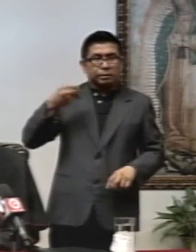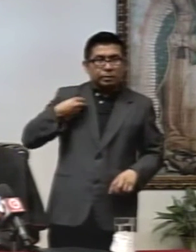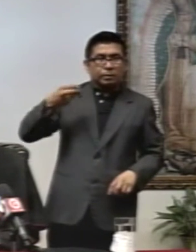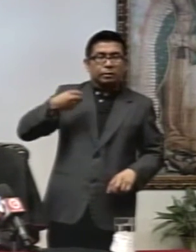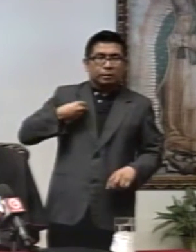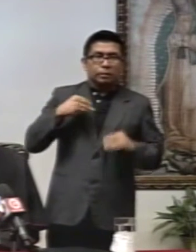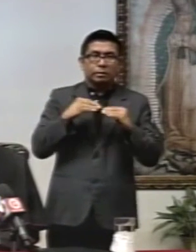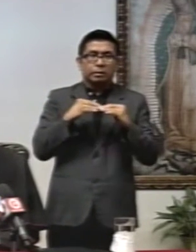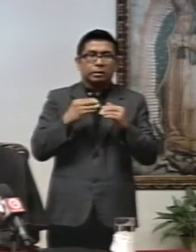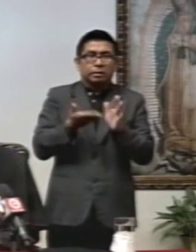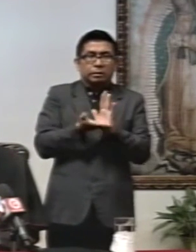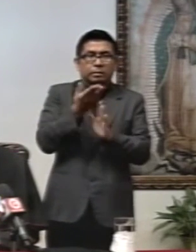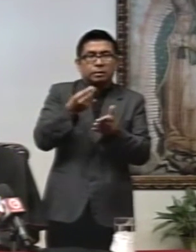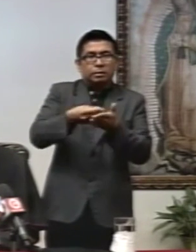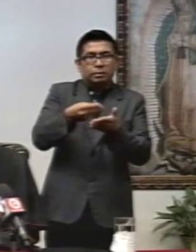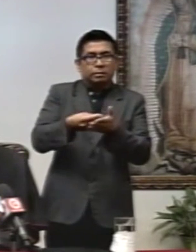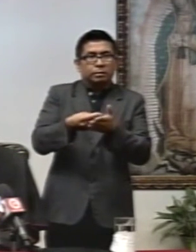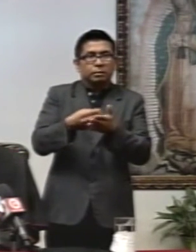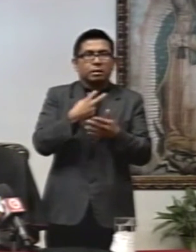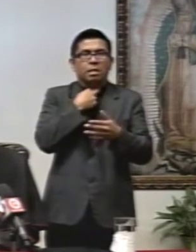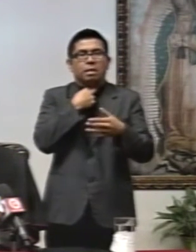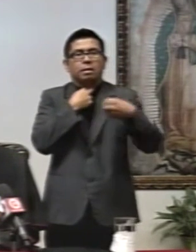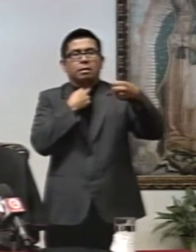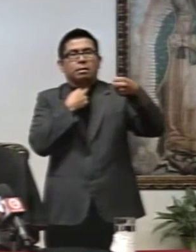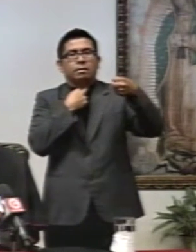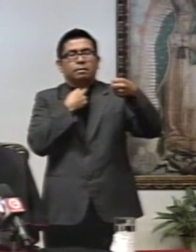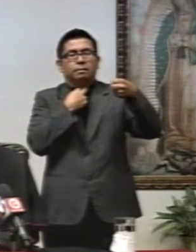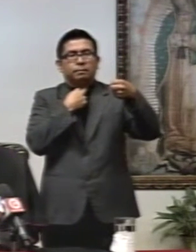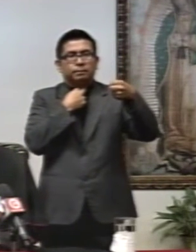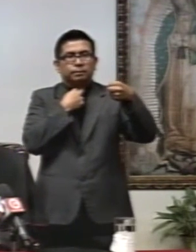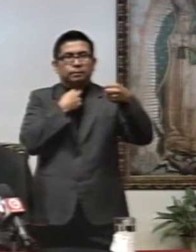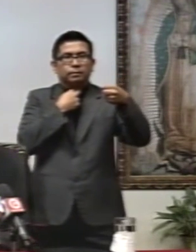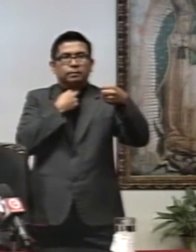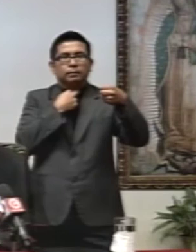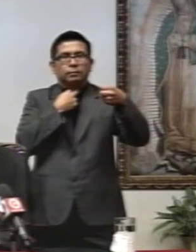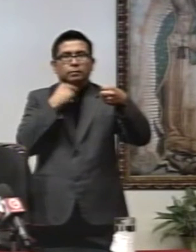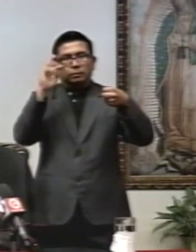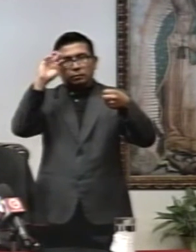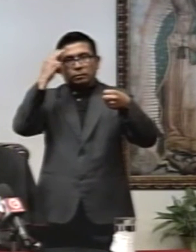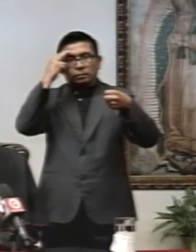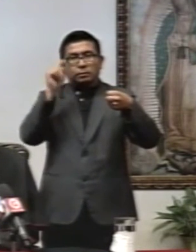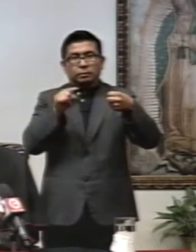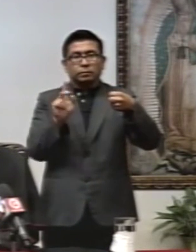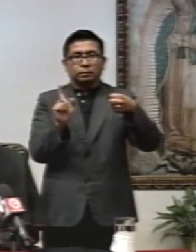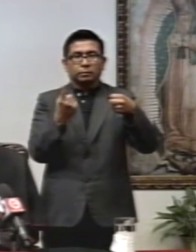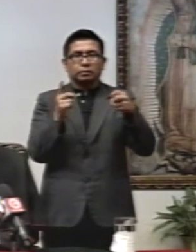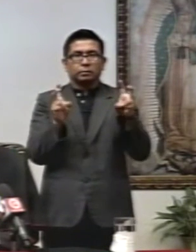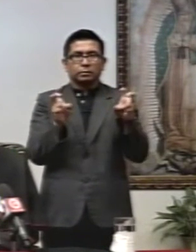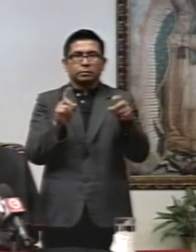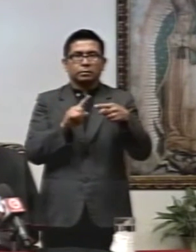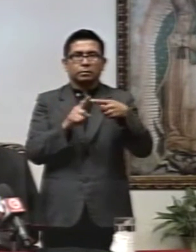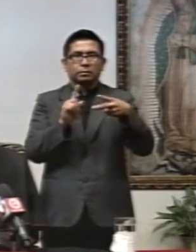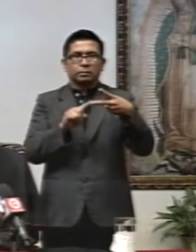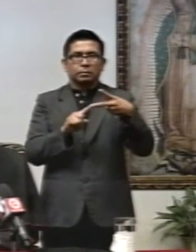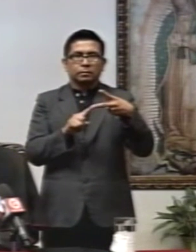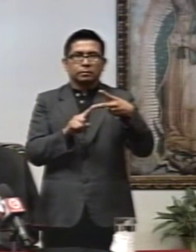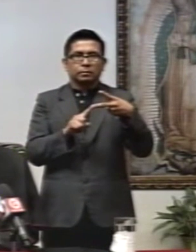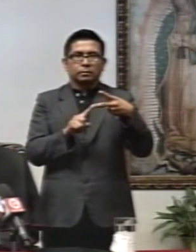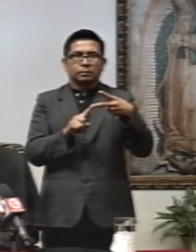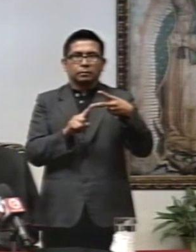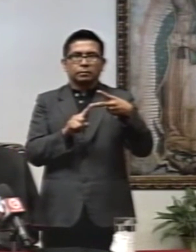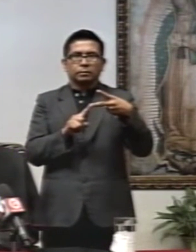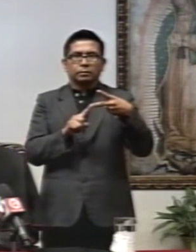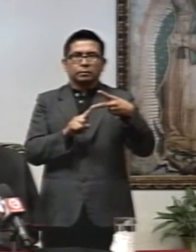el desarrollo económico del país sigue estancado? Ese sería como un primer punto. Y el otro,